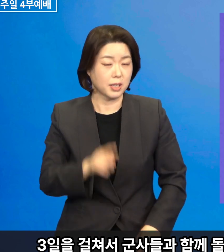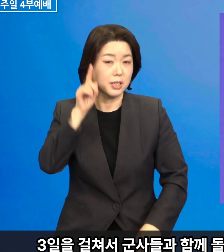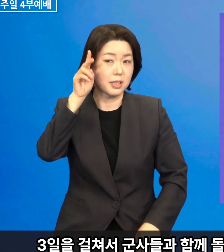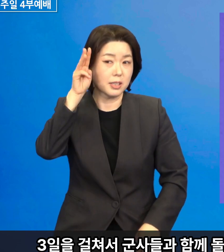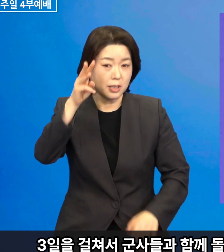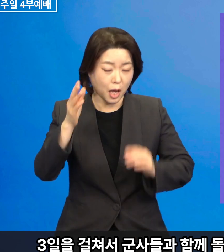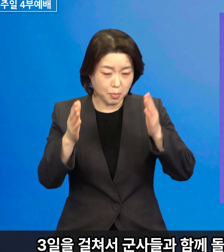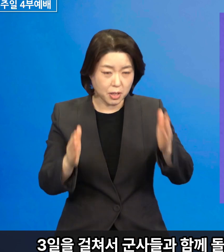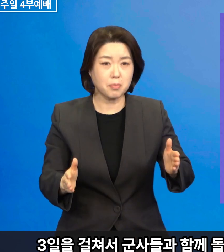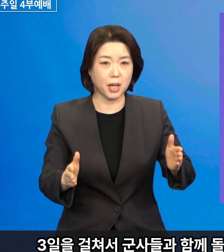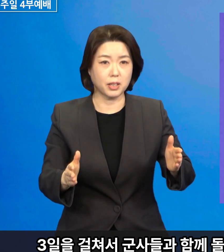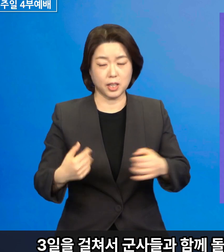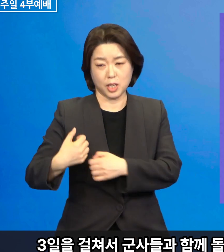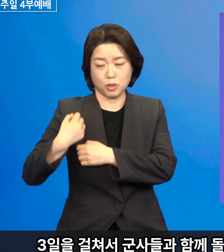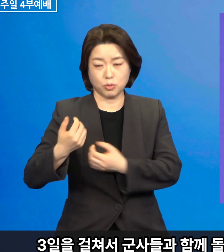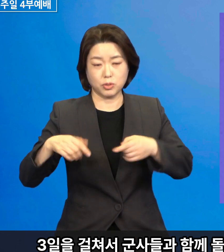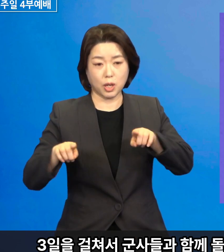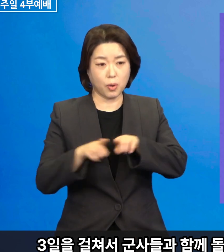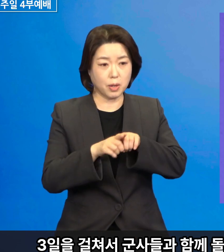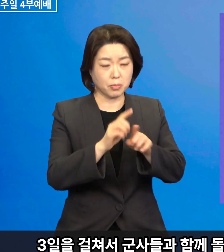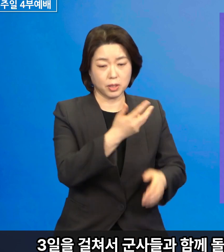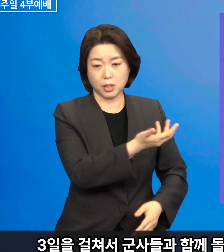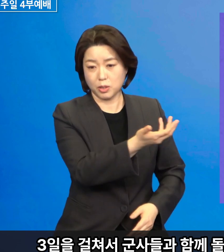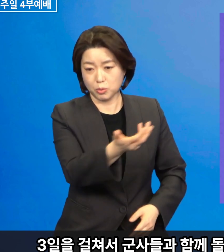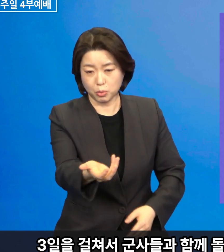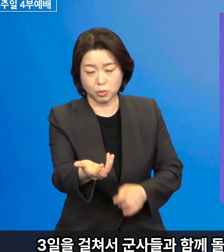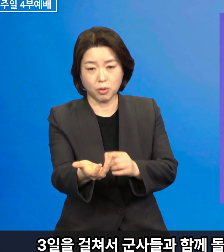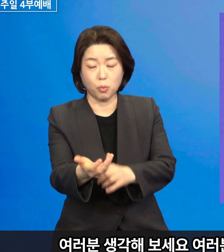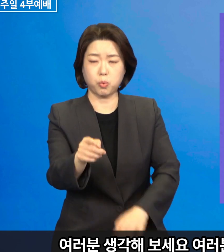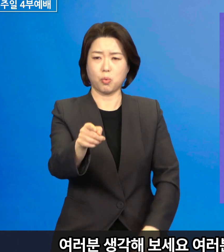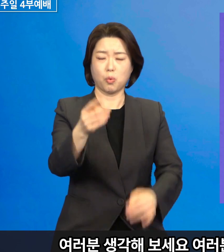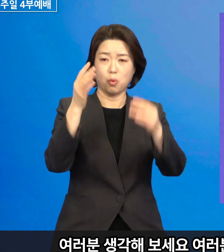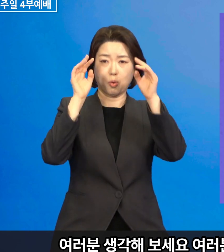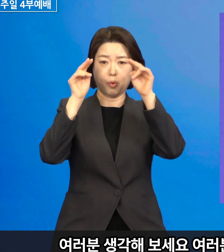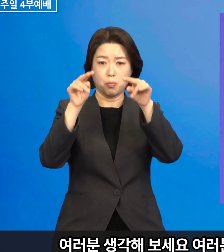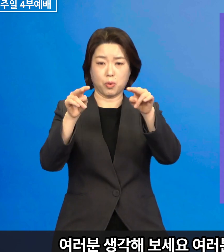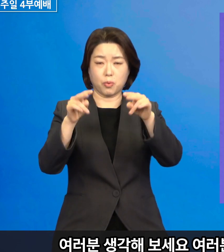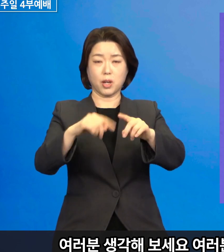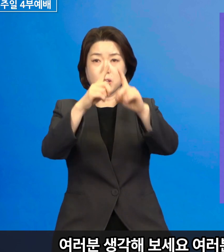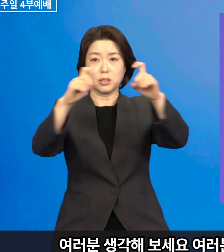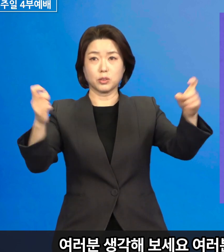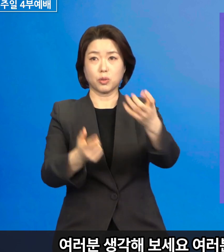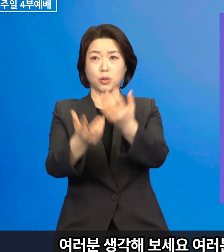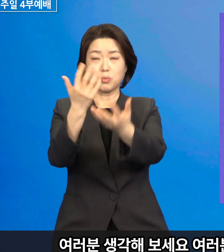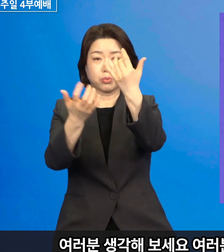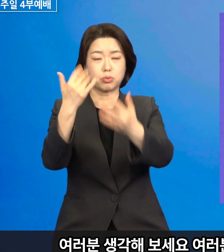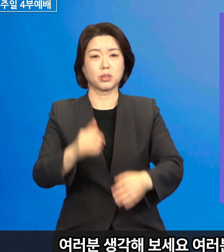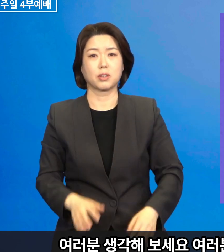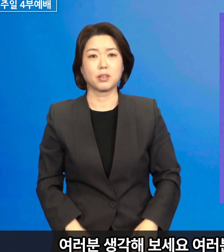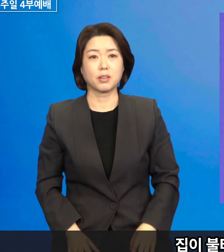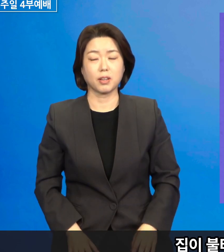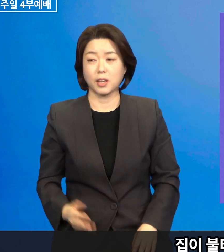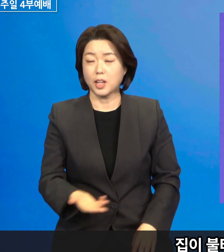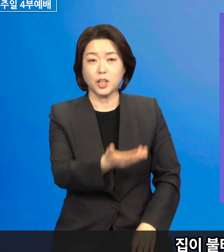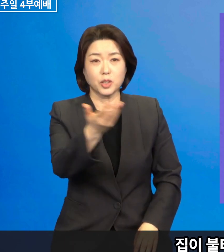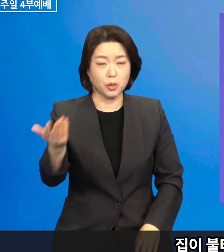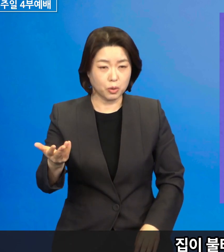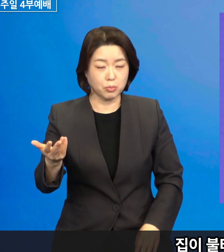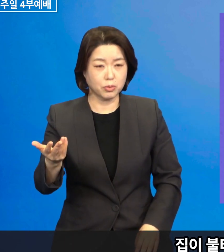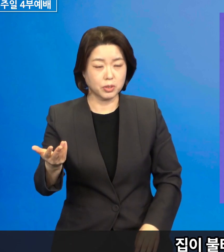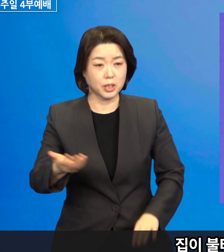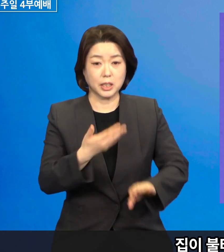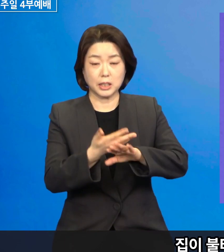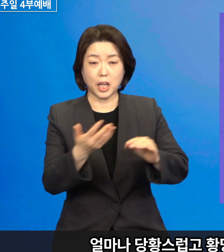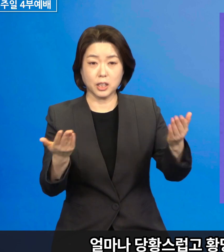걸쳐서 군사들과 함께 돌아왔는데 성이 불타고 있는 겁니다. 여러분 생각해 보세요. 여러분들이 출장을 나갔다가 왔는데 집이